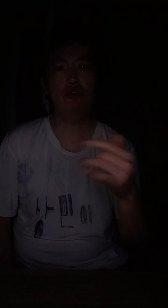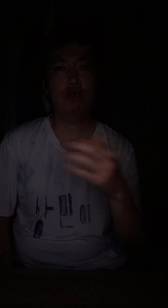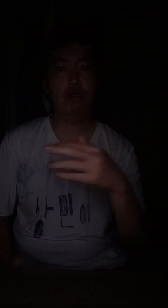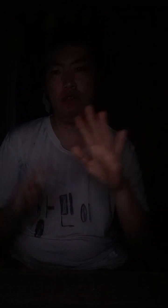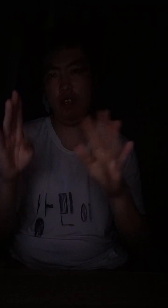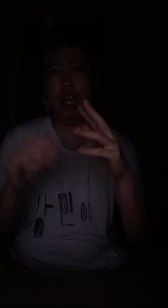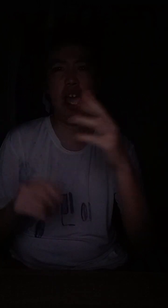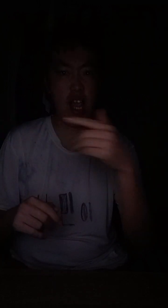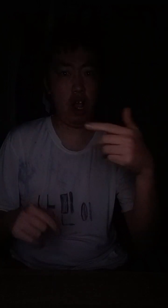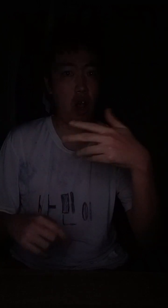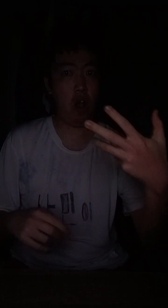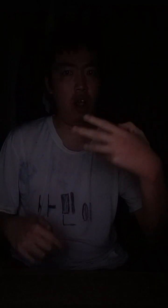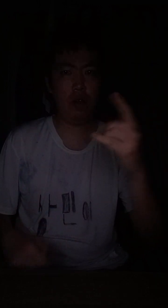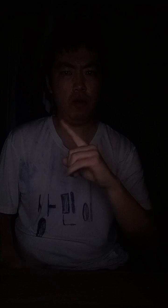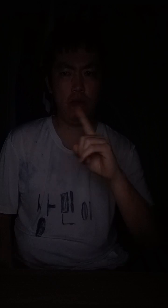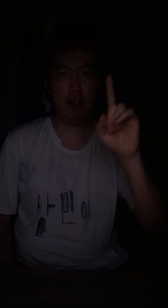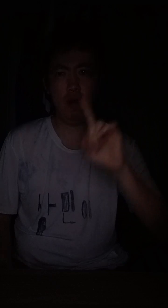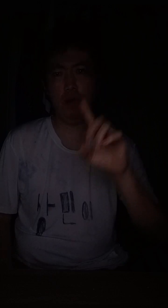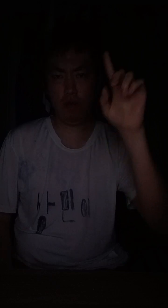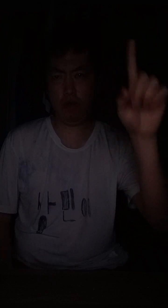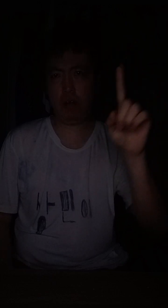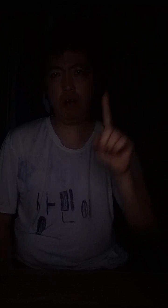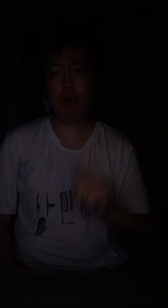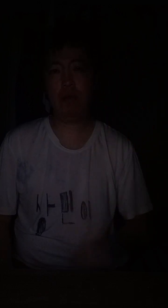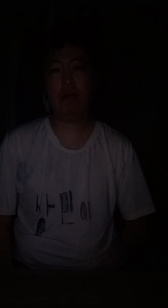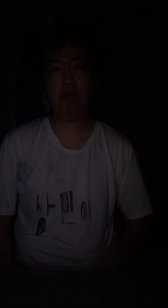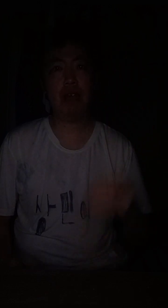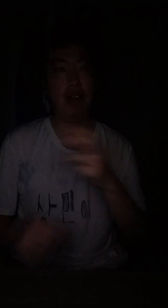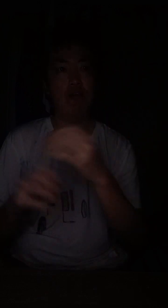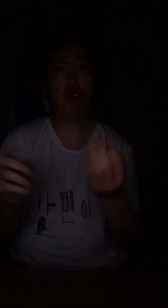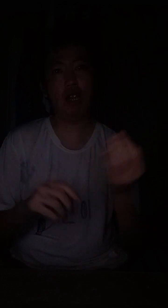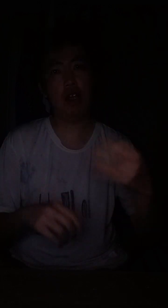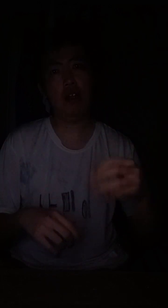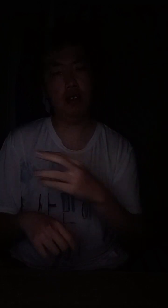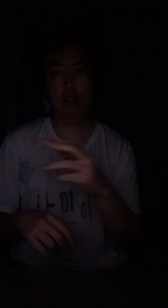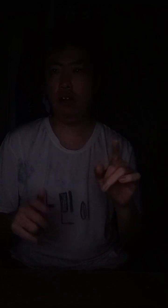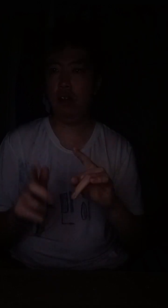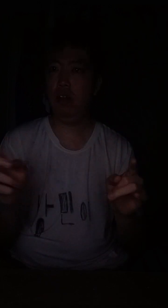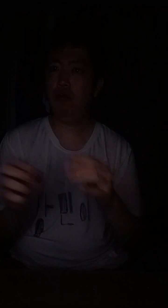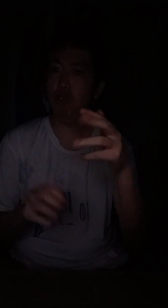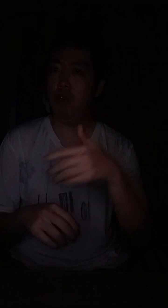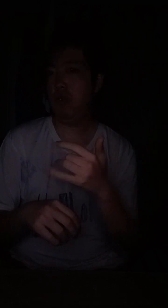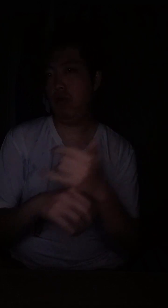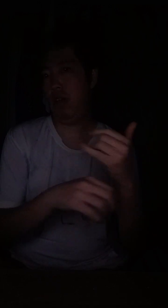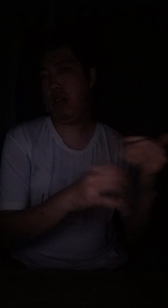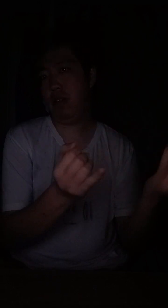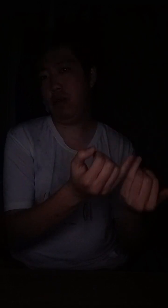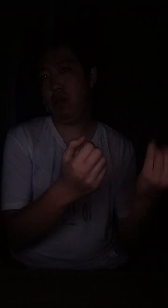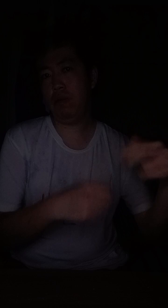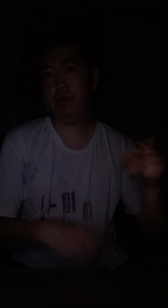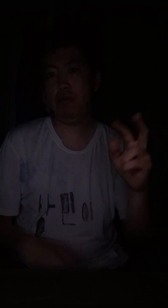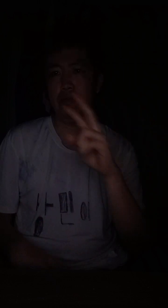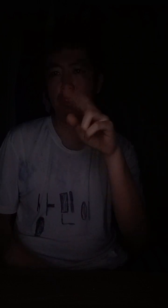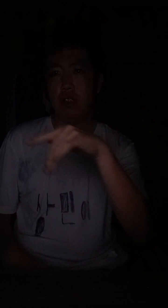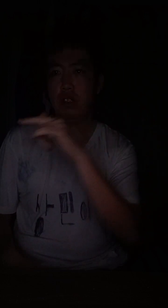뉴스 앵커가 도마에 올랐습니다. 야당은 박 후보자가 지난 2월 윤석열 대통령과 대담해서 김건희 여사